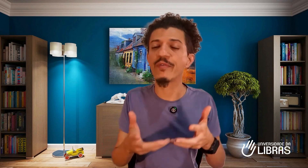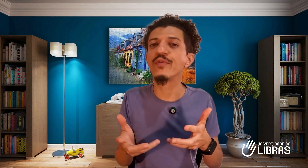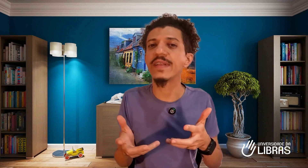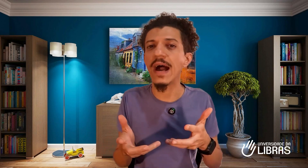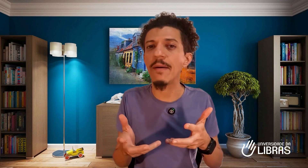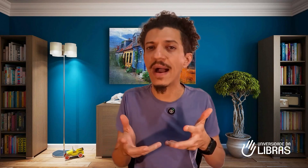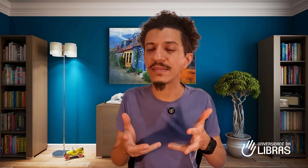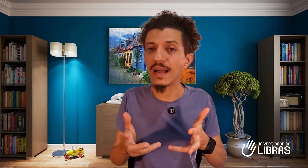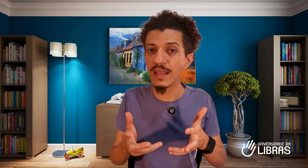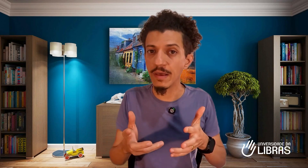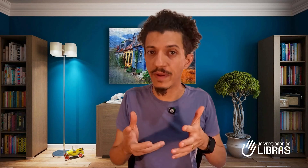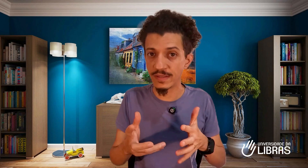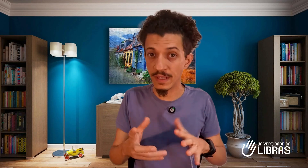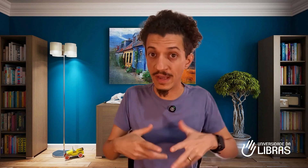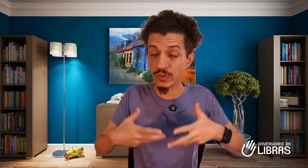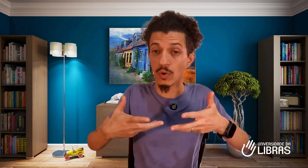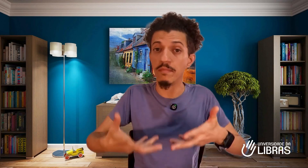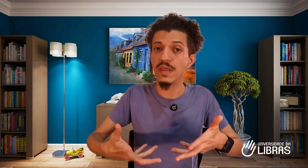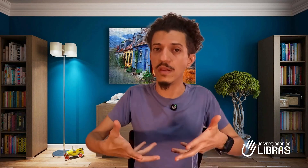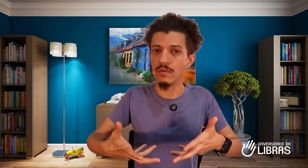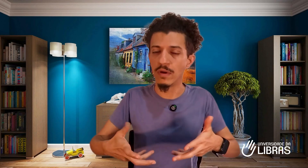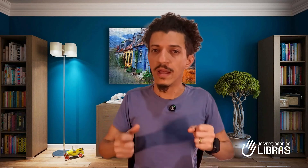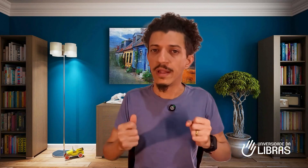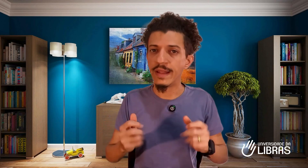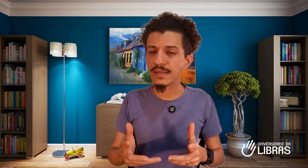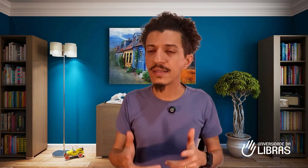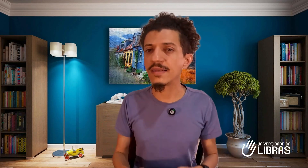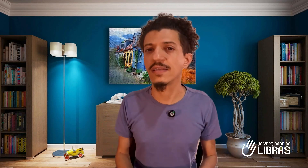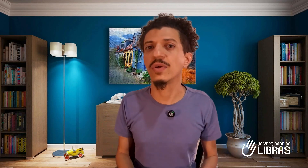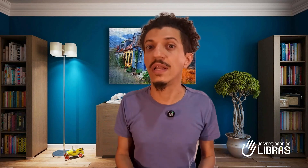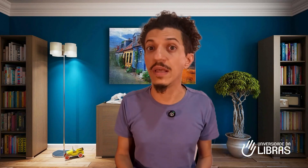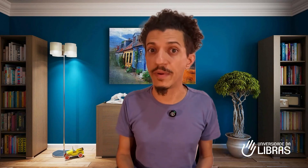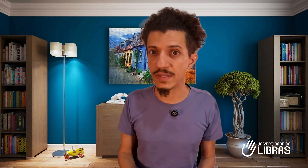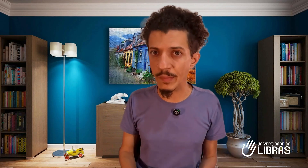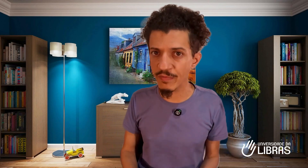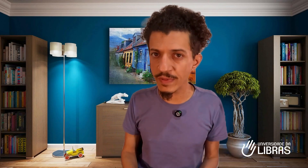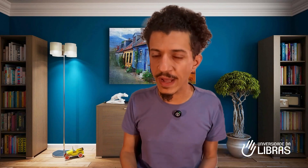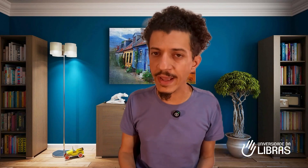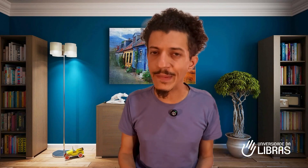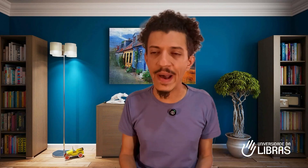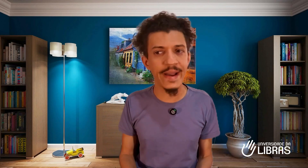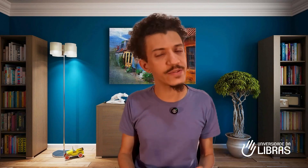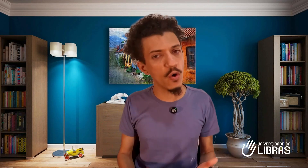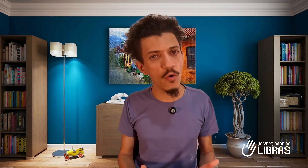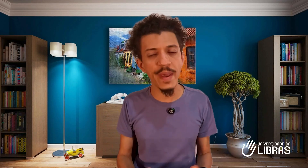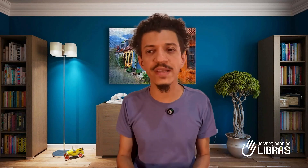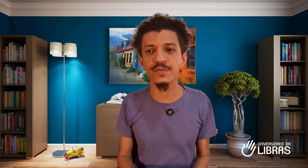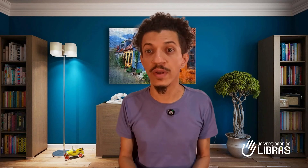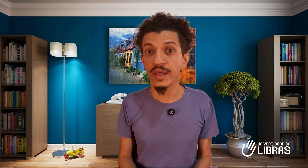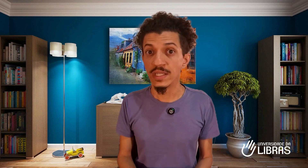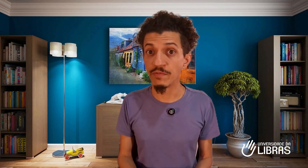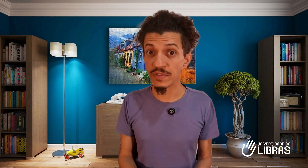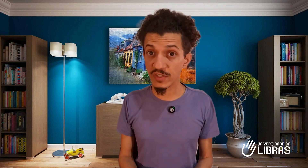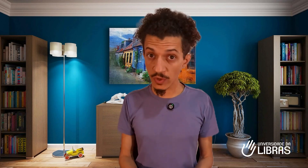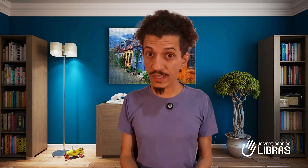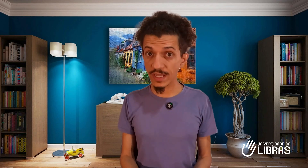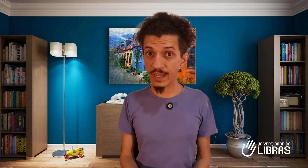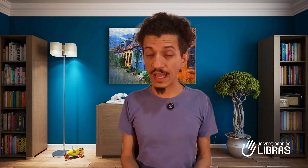aprofundar mais na Libras, ter mais domínio da sinalização em Libras, se aprofundar ainda mais, ou mesmo se você sonha em ser intérprete